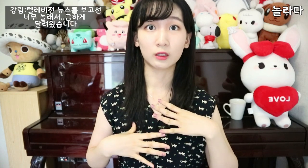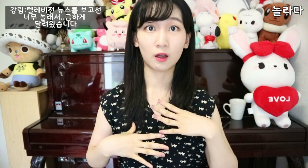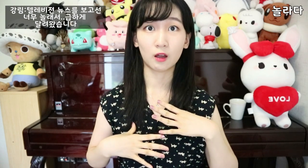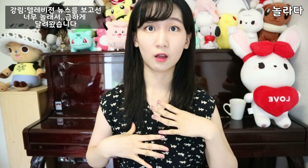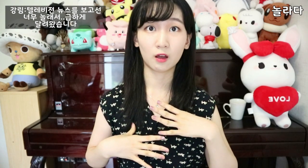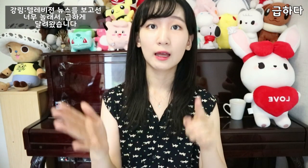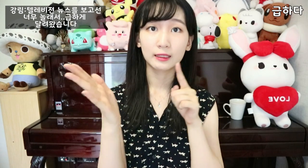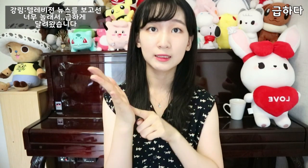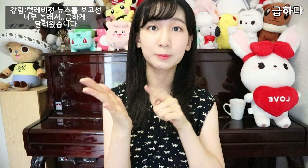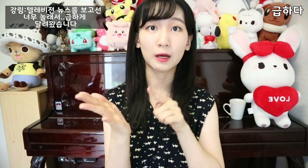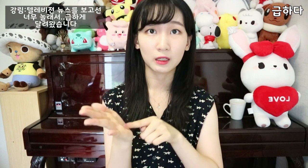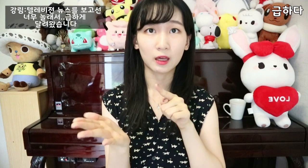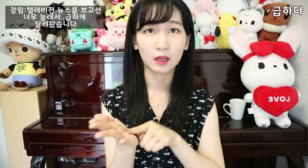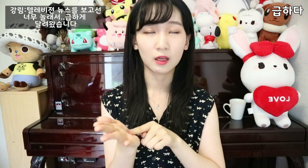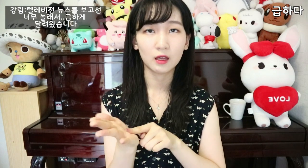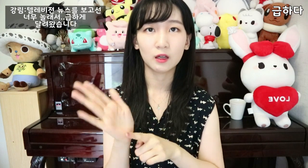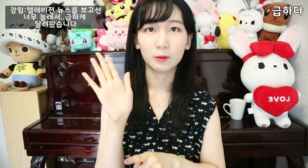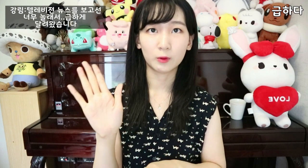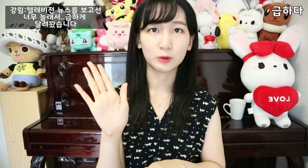놀라다. 급하게.